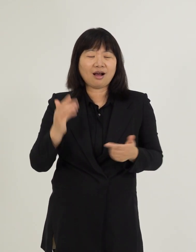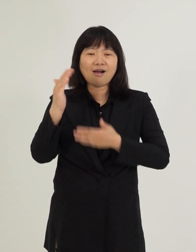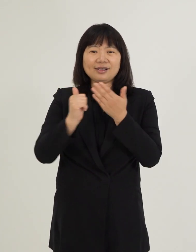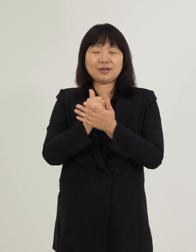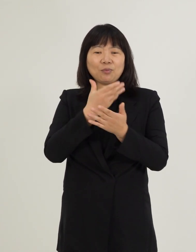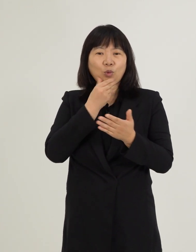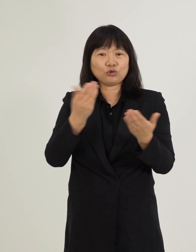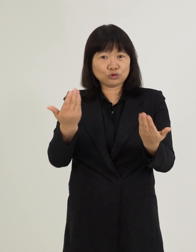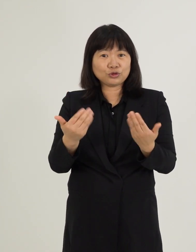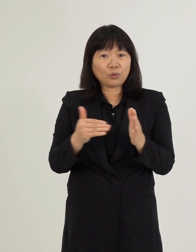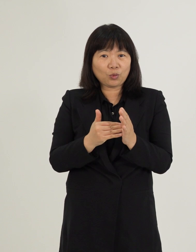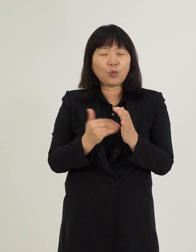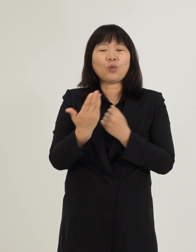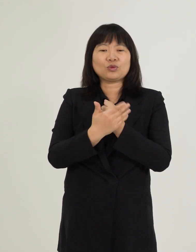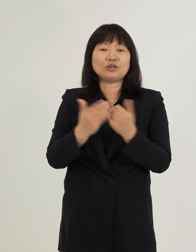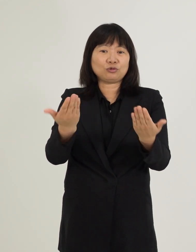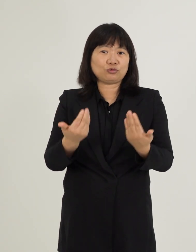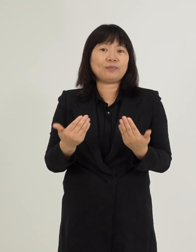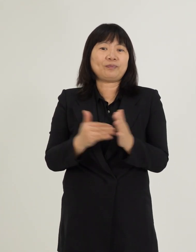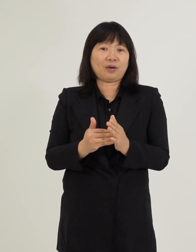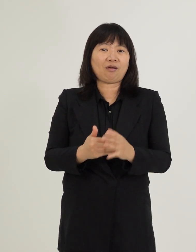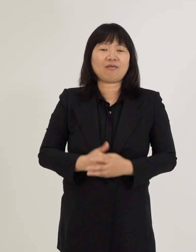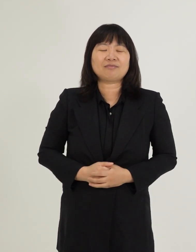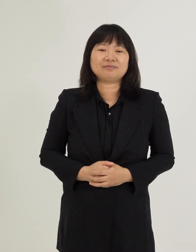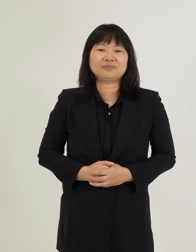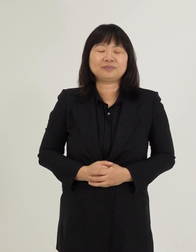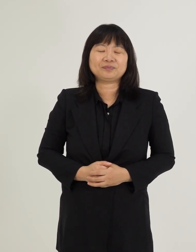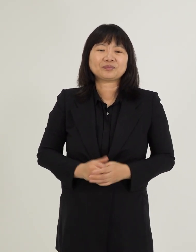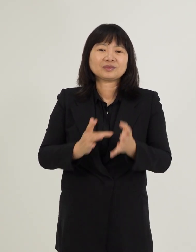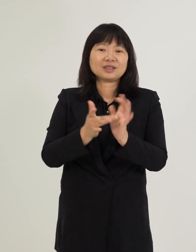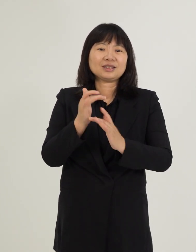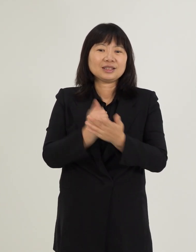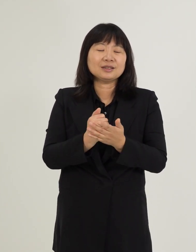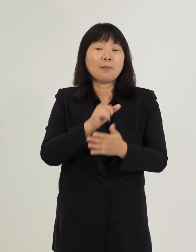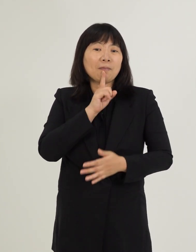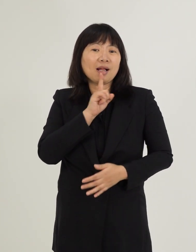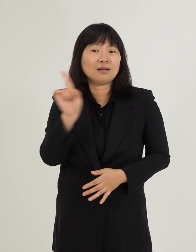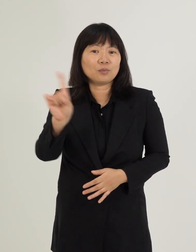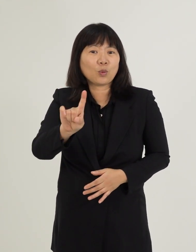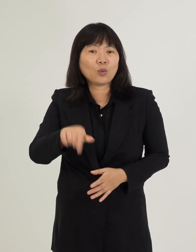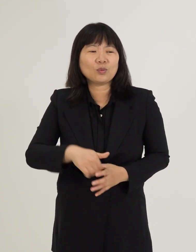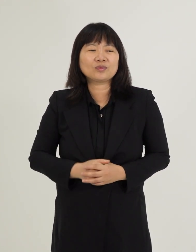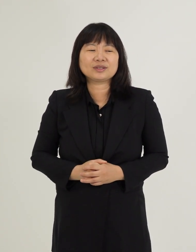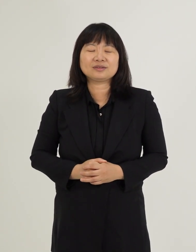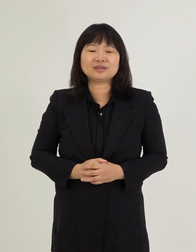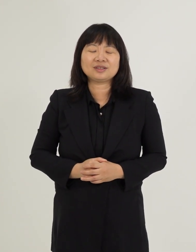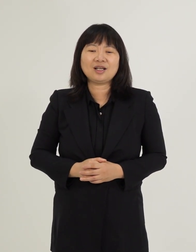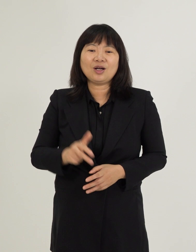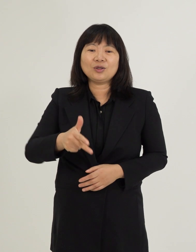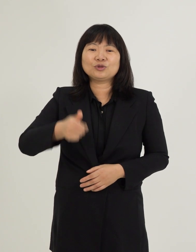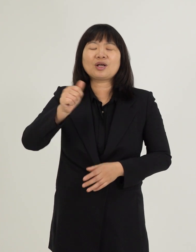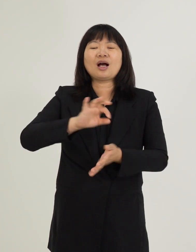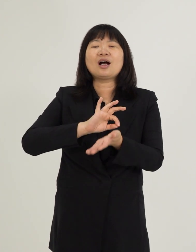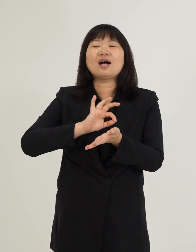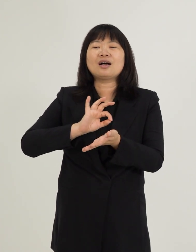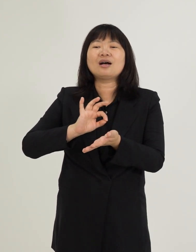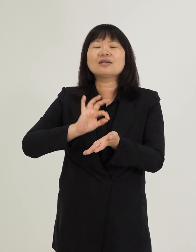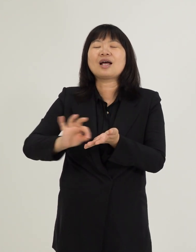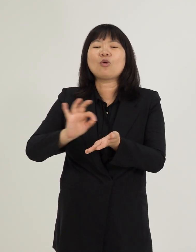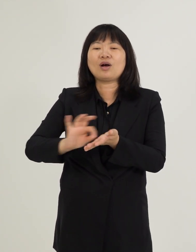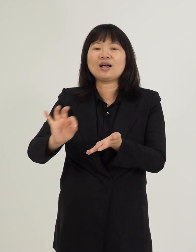주신 것이고 은혜를 주신 것이다. 여기 예수님께서 그 말씀을 하시는 거예요. 주가 쓰시겠다